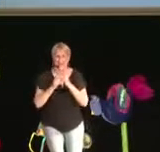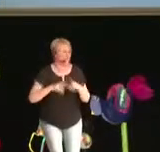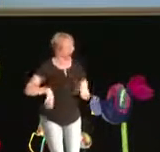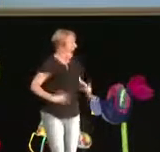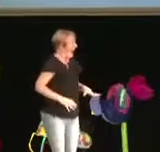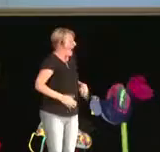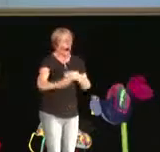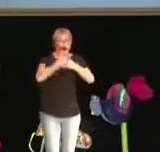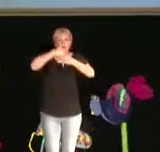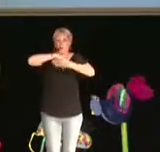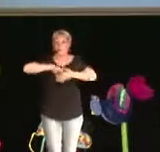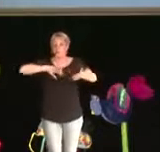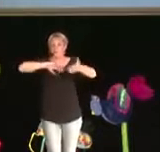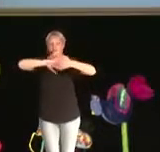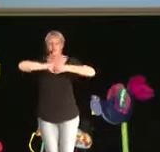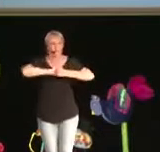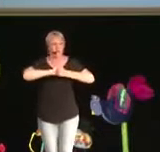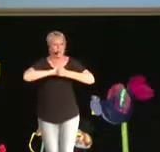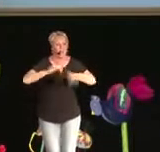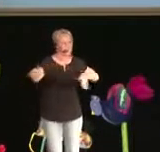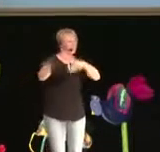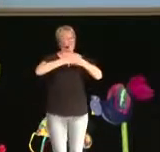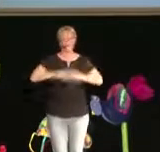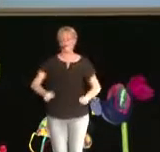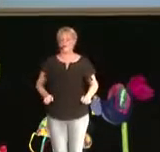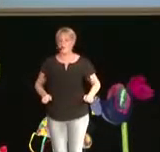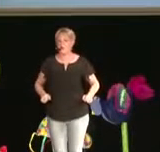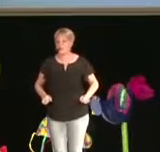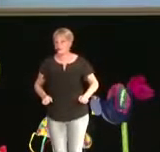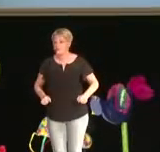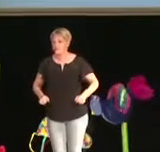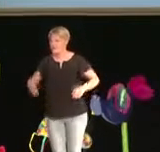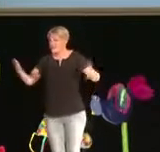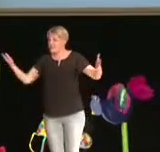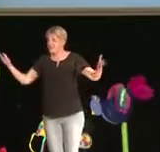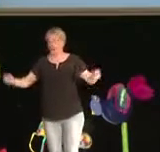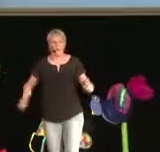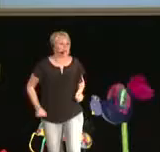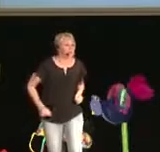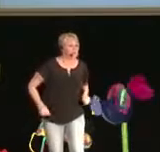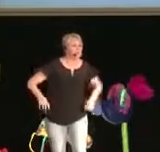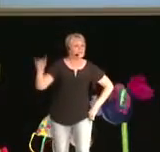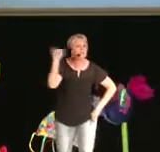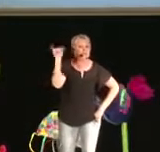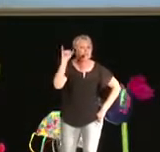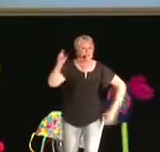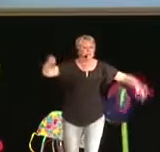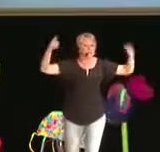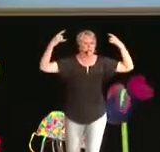arrive. Oh, entre vite et serre-moi la main. Et ferme la porte. Dites-moi maintenant, il y a qui maintenant